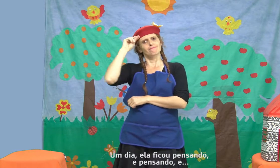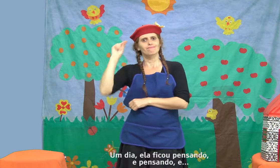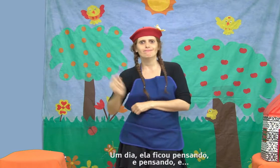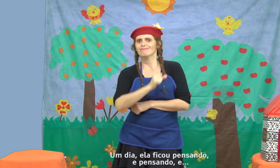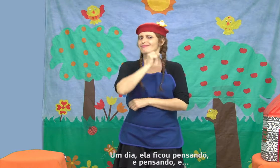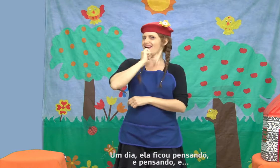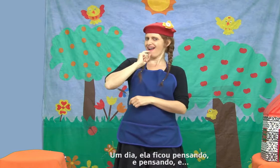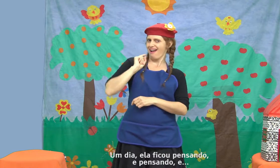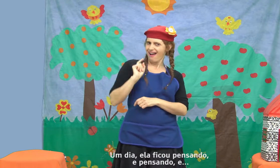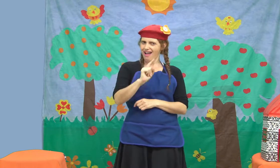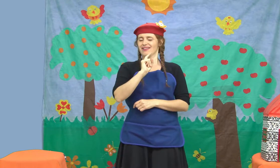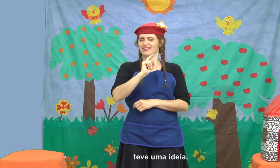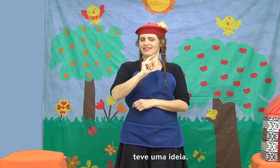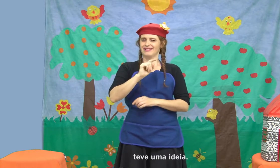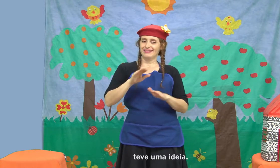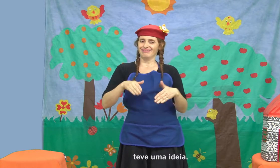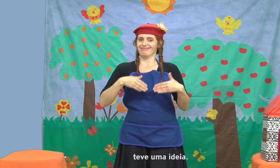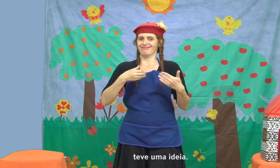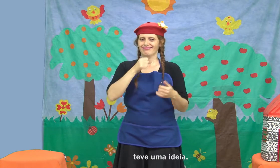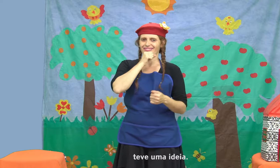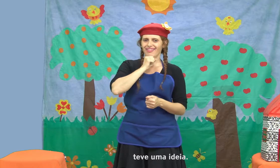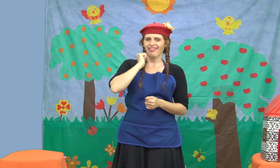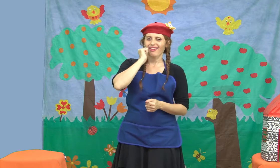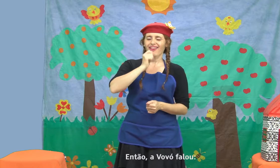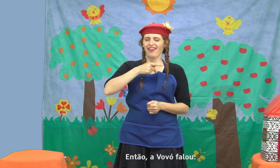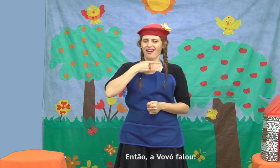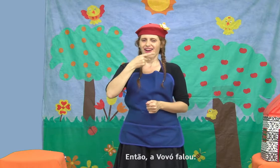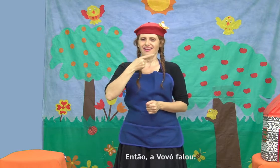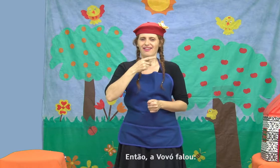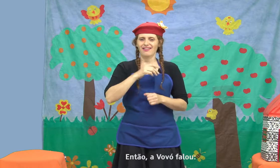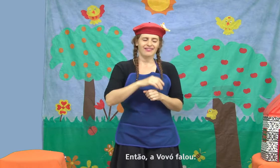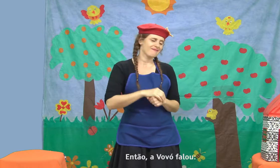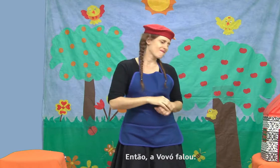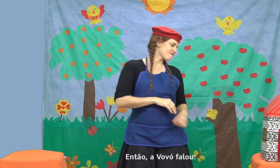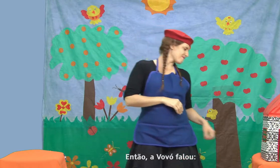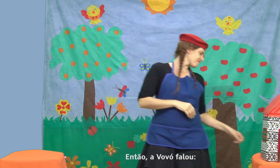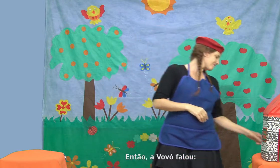errado teve uma ideia então a vovó falou